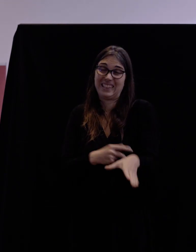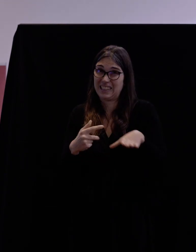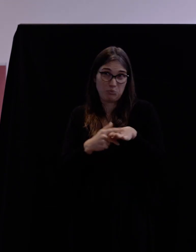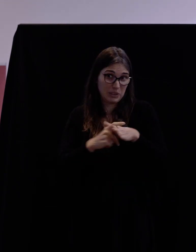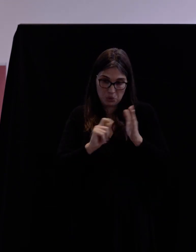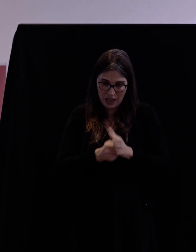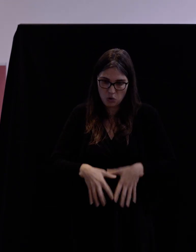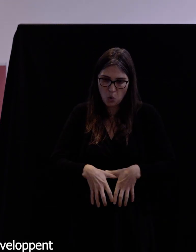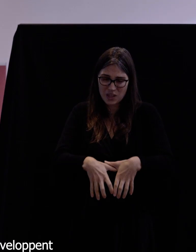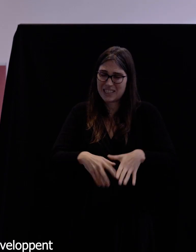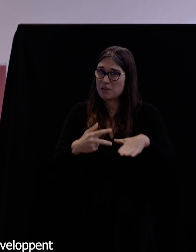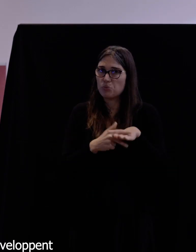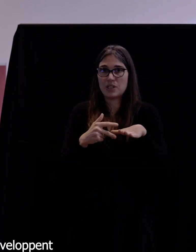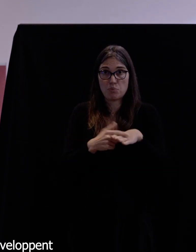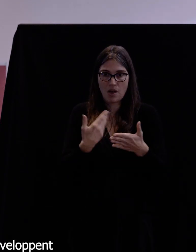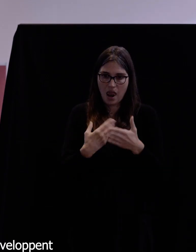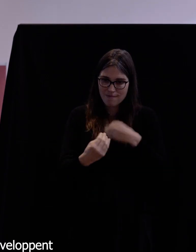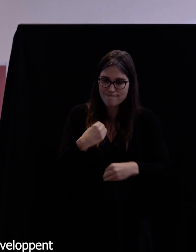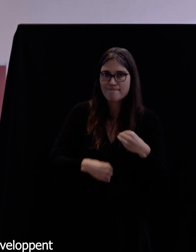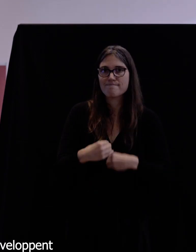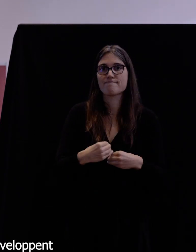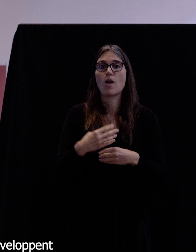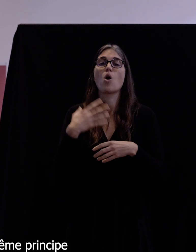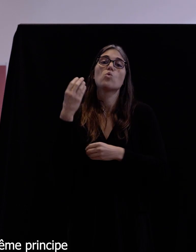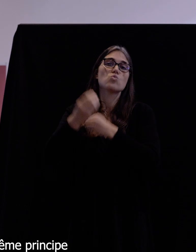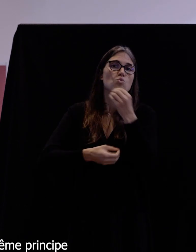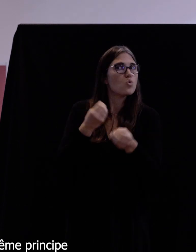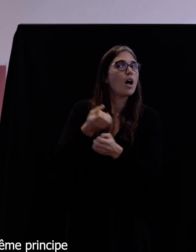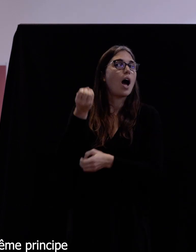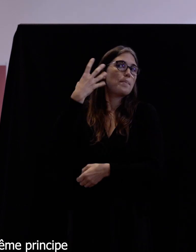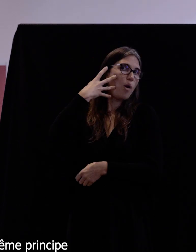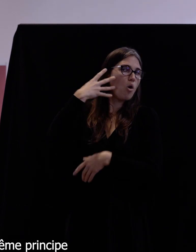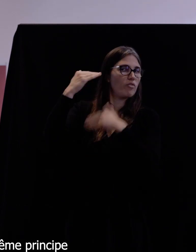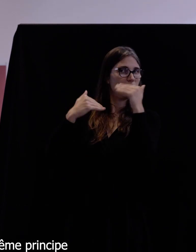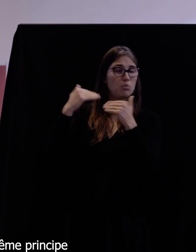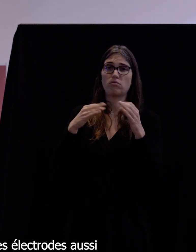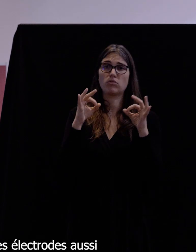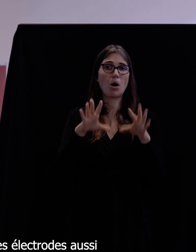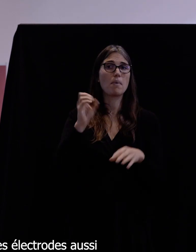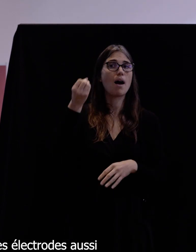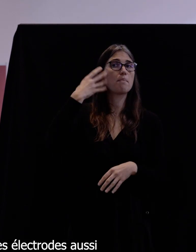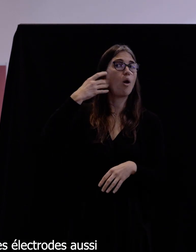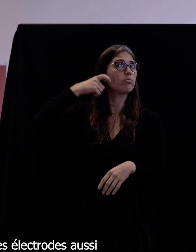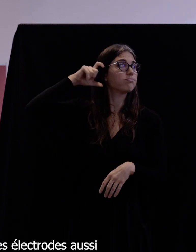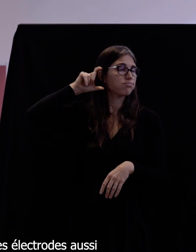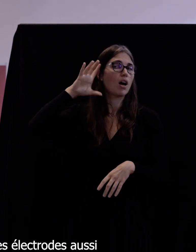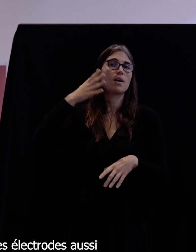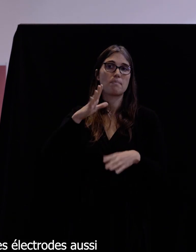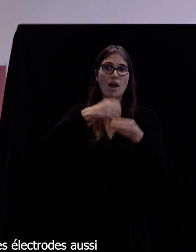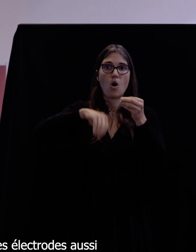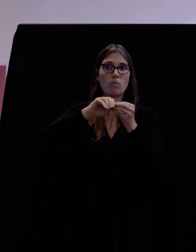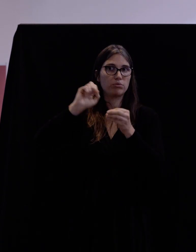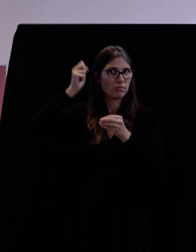d'une grossesse. Et puis se développent les implants vestibulaires. Donc c'est le même principe que l'implant cochléaire, sauf qu'on vient mettre des électrodes aussi